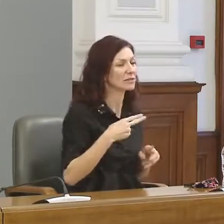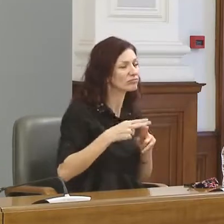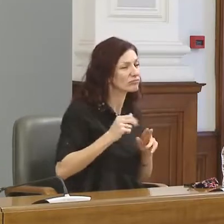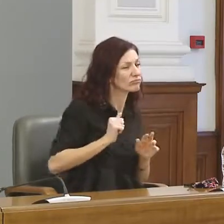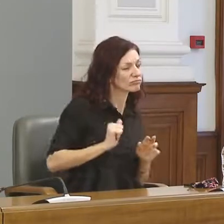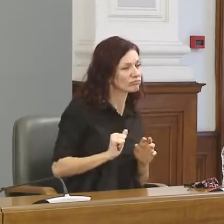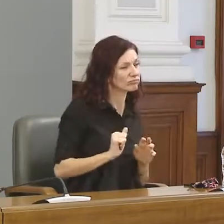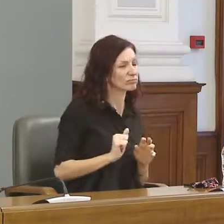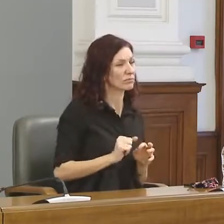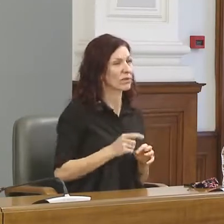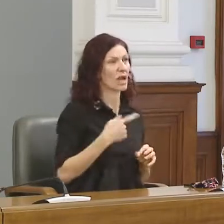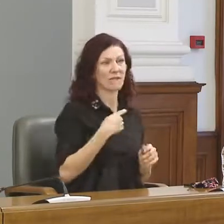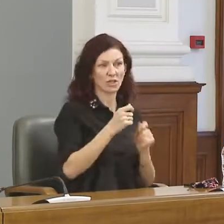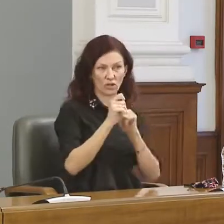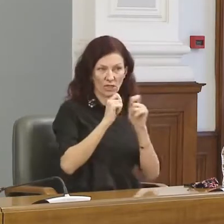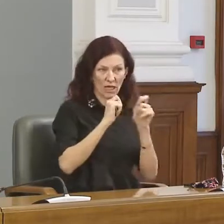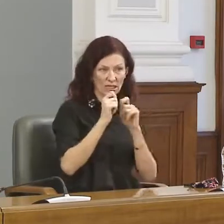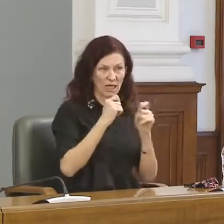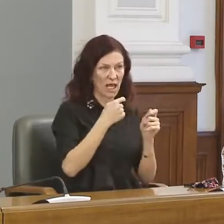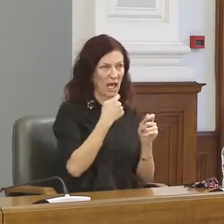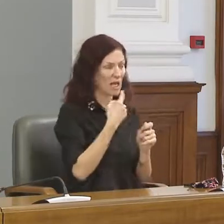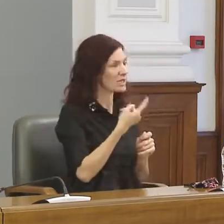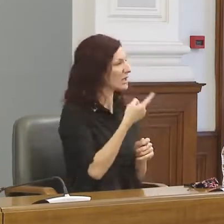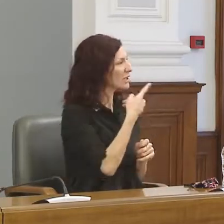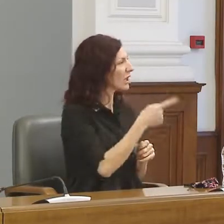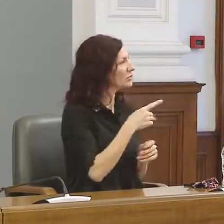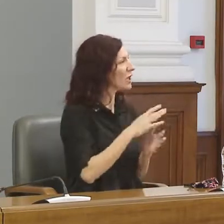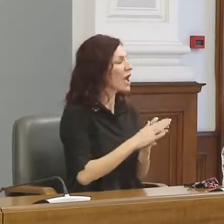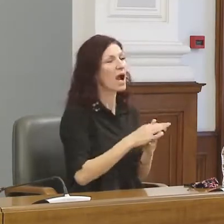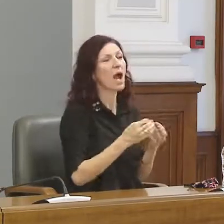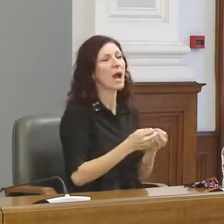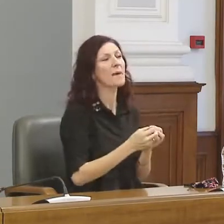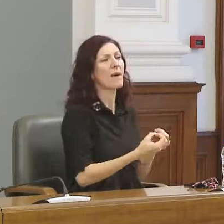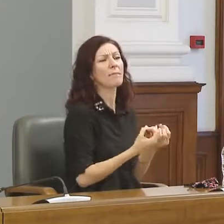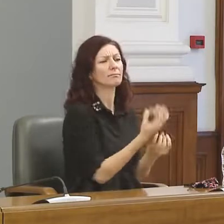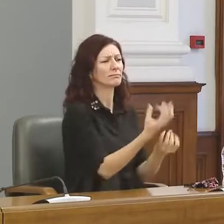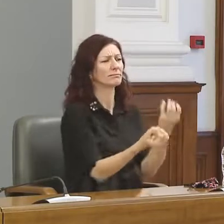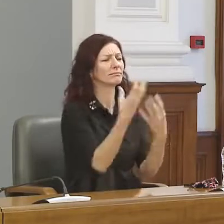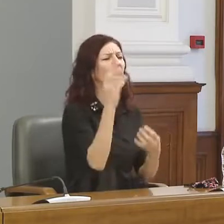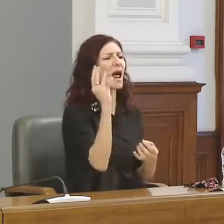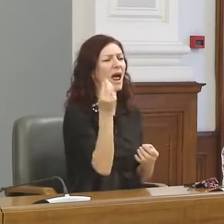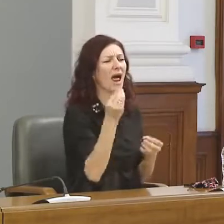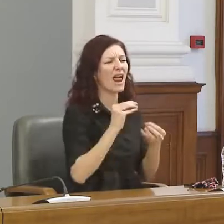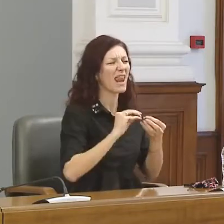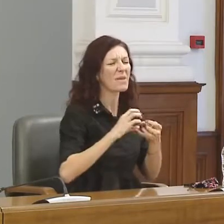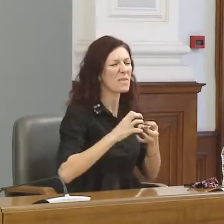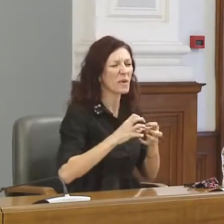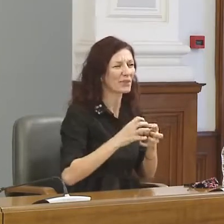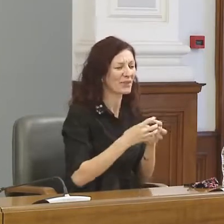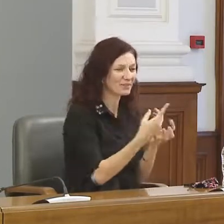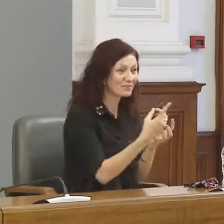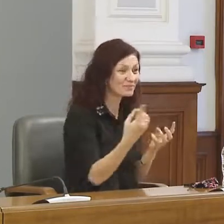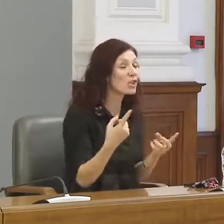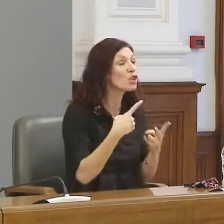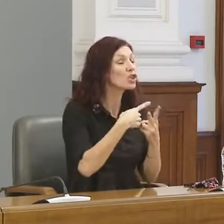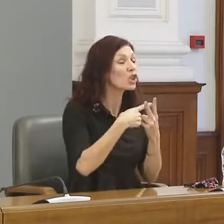дето, нали, казахте журналистите, че имам плантация за лимони. Нямам плантация за лимони, но лимоните са